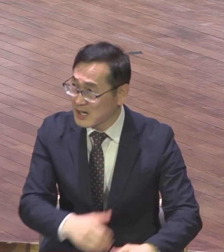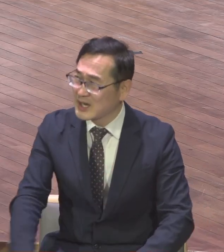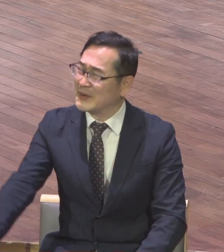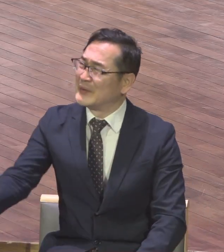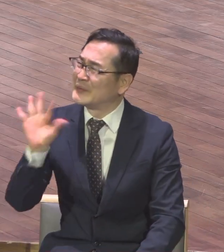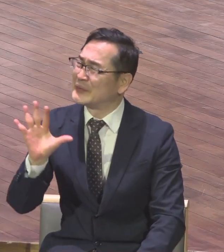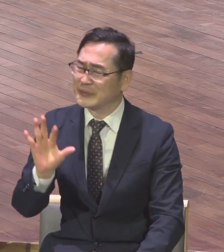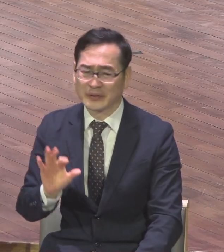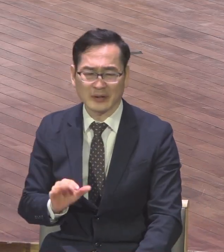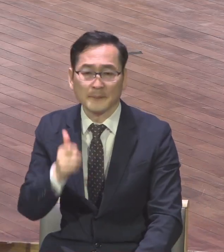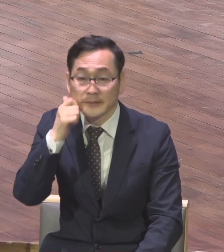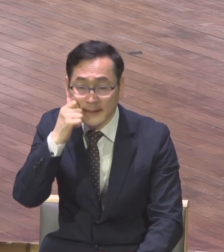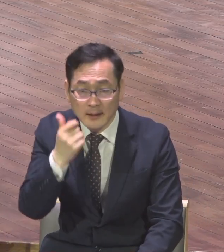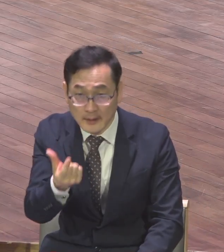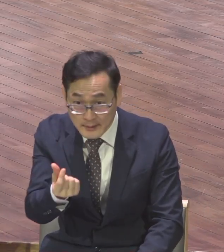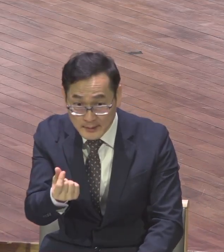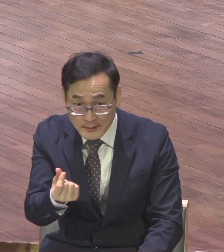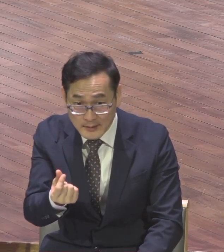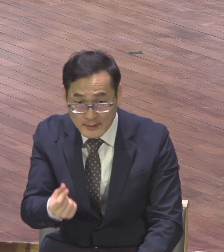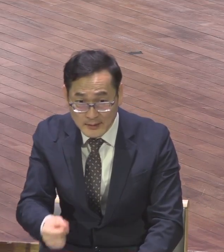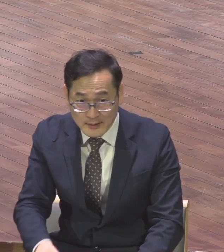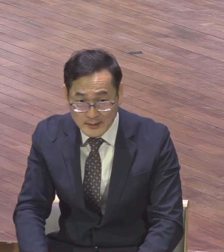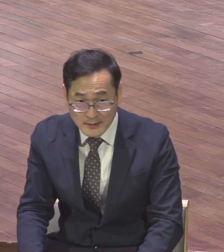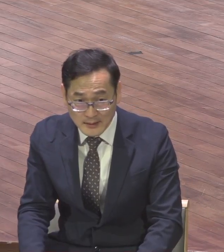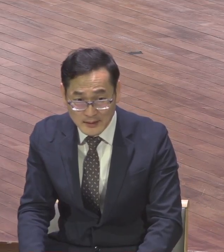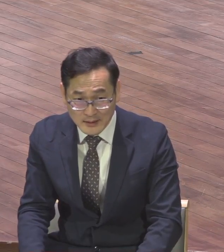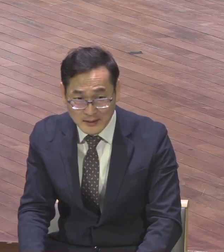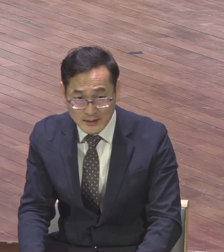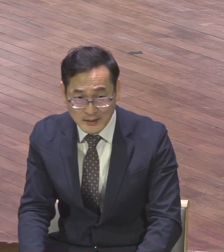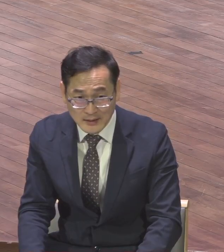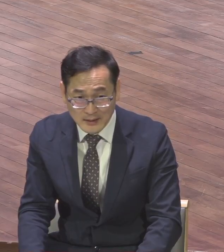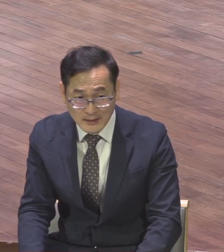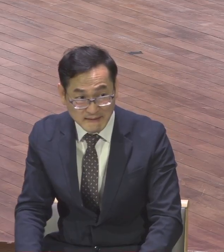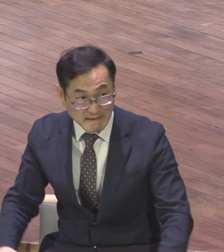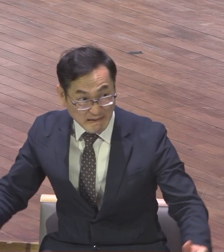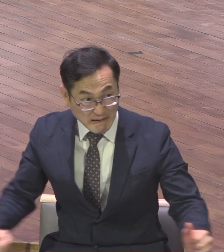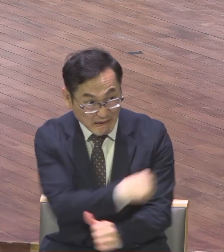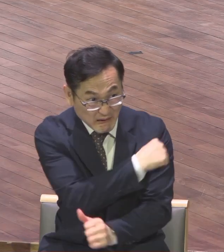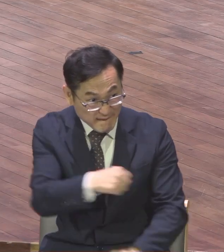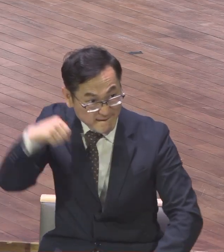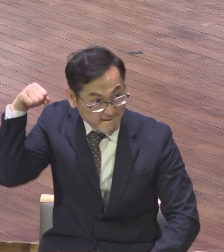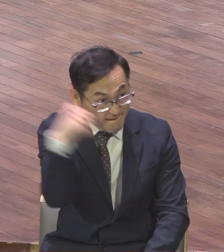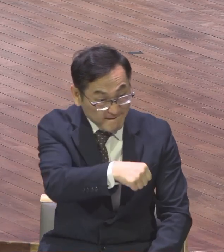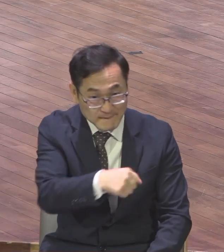사랑합니까? 쉽지 않습니다. 그냥 한 방 때리는 게 훨씬 편하지.